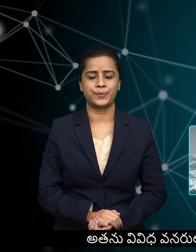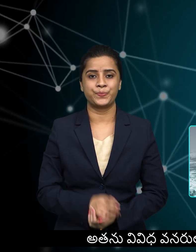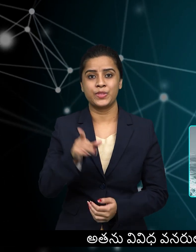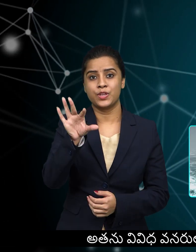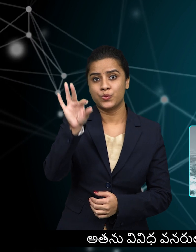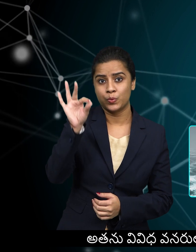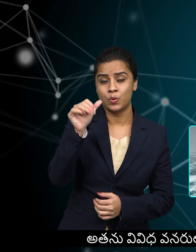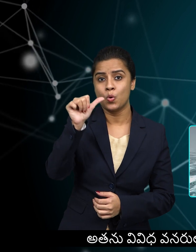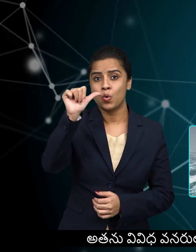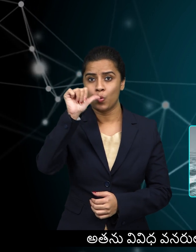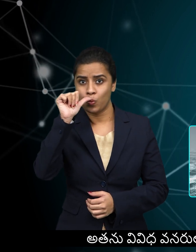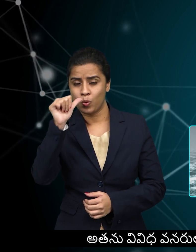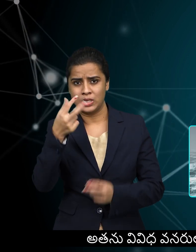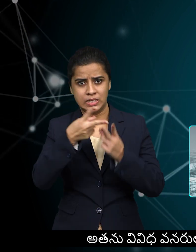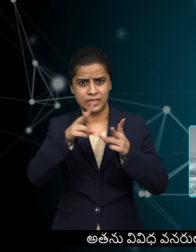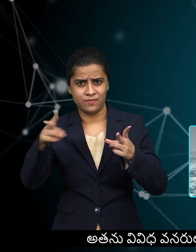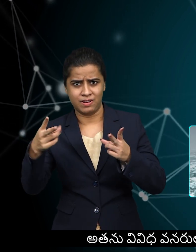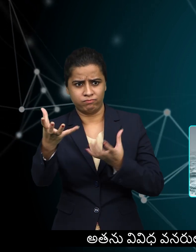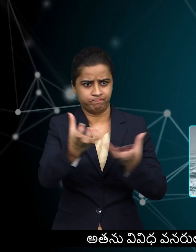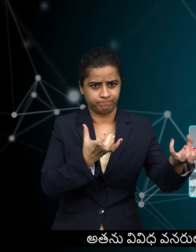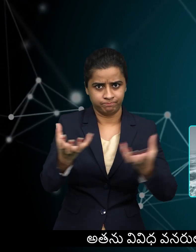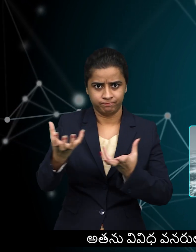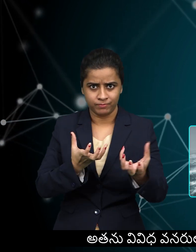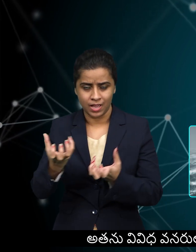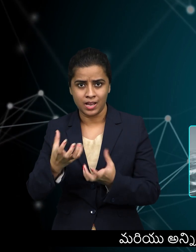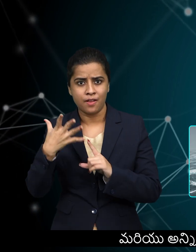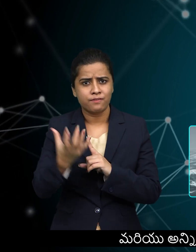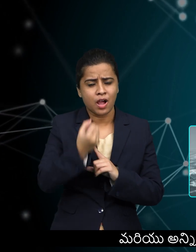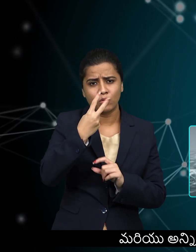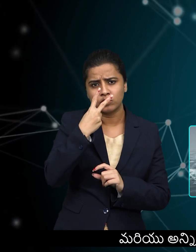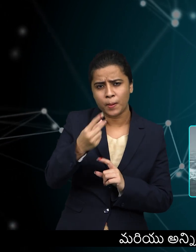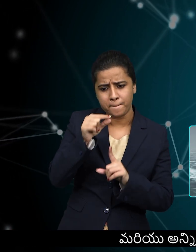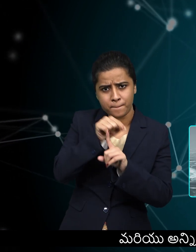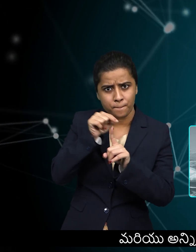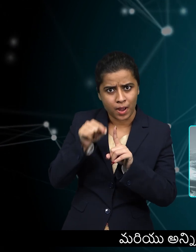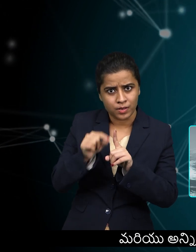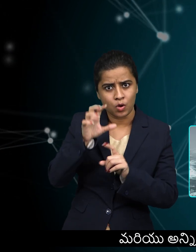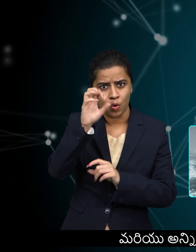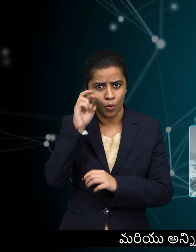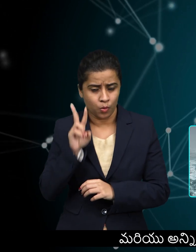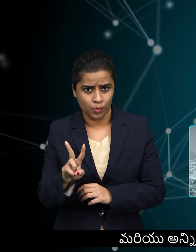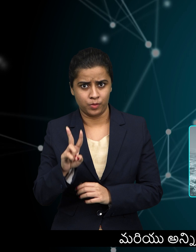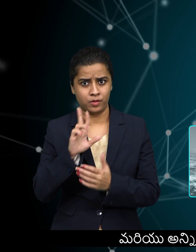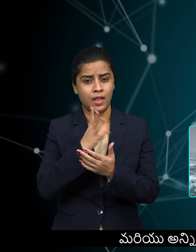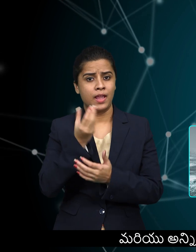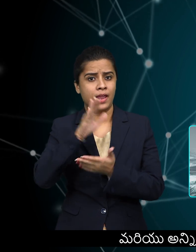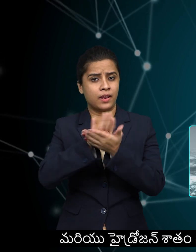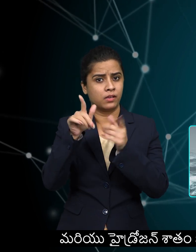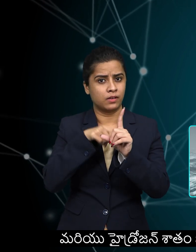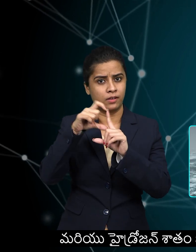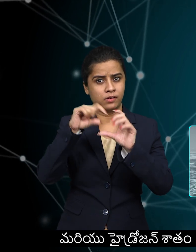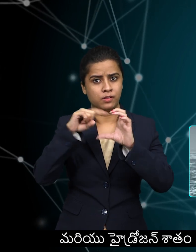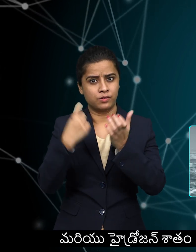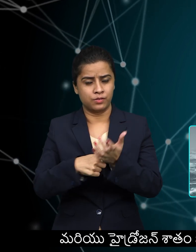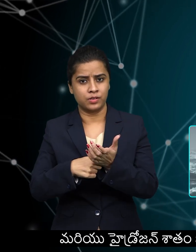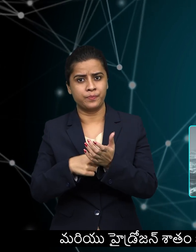అతను వివిధ వనరుల నుండి నీటిని తీసుకున్నాడు మరియు అన్ని నమూనాలలో ఆక్సిజన్